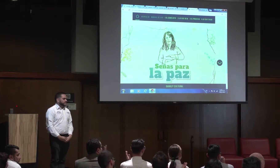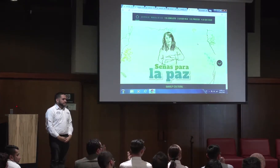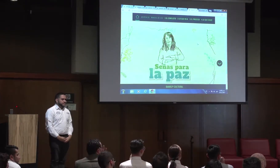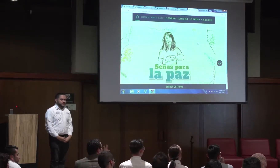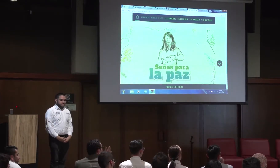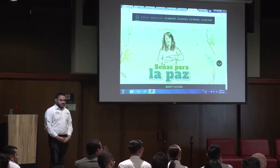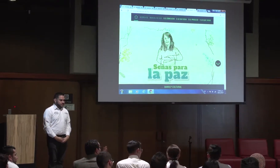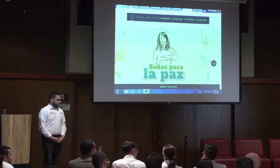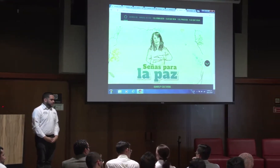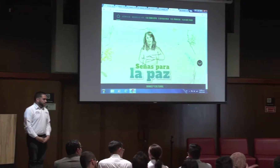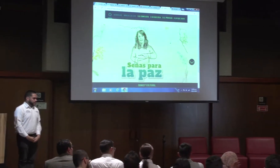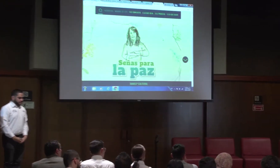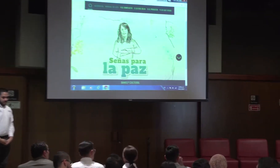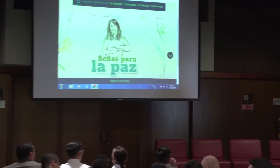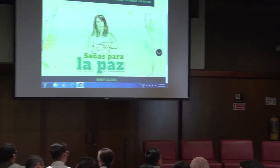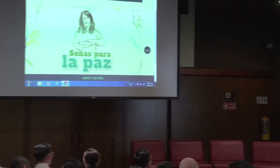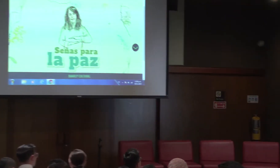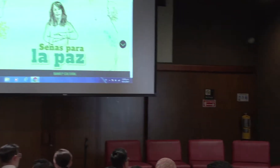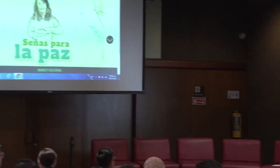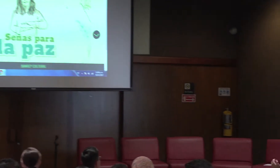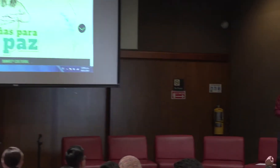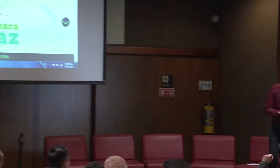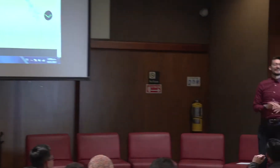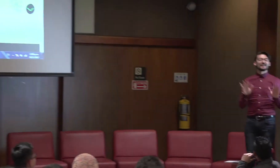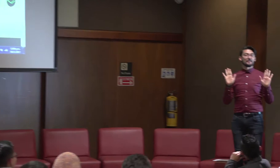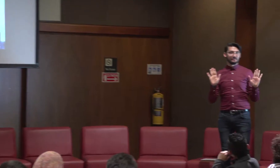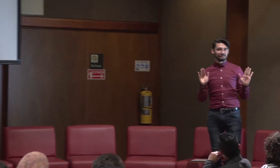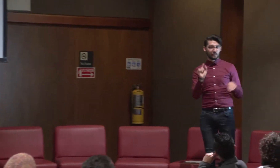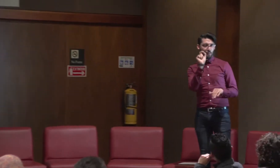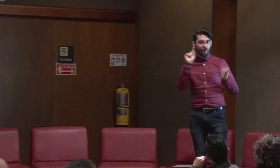Muchísimas gracias. Un aplauso por esta herramienta.